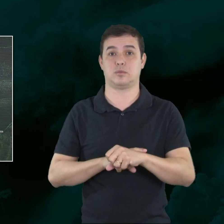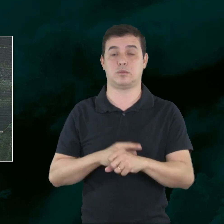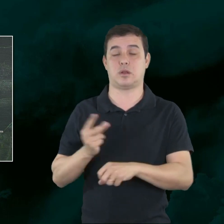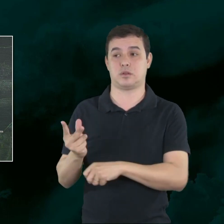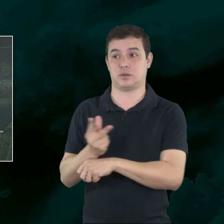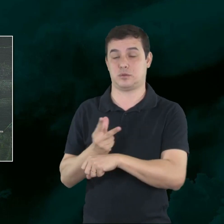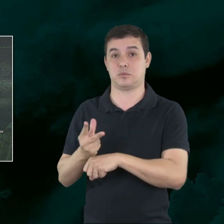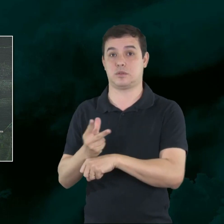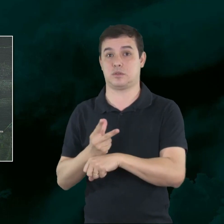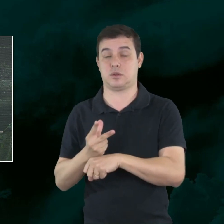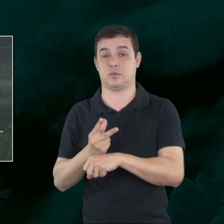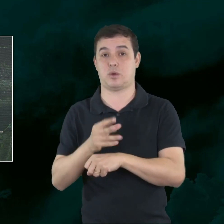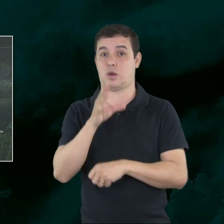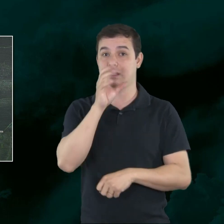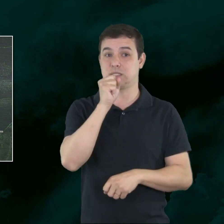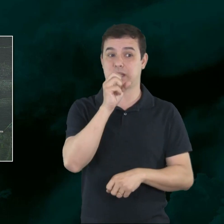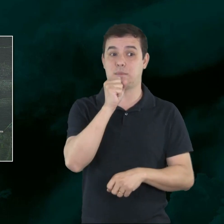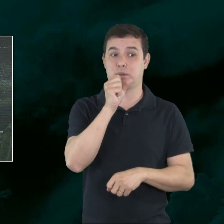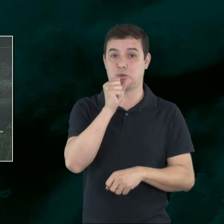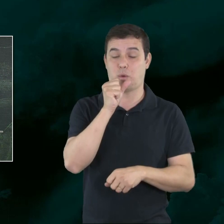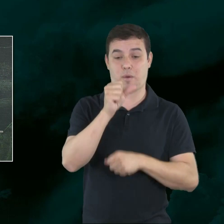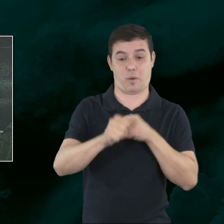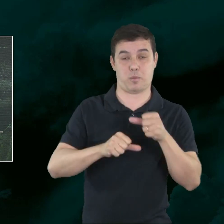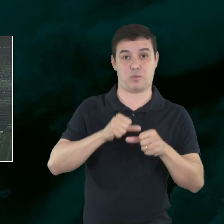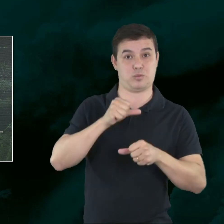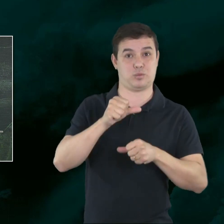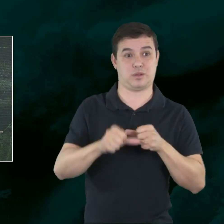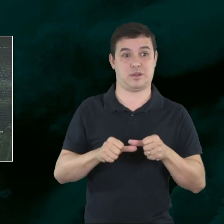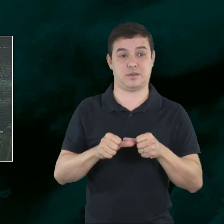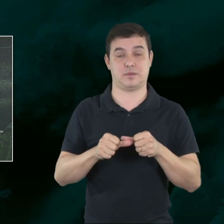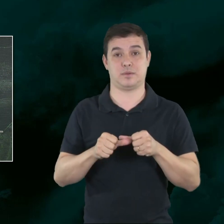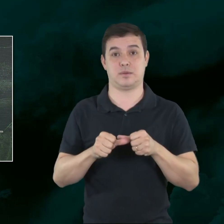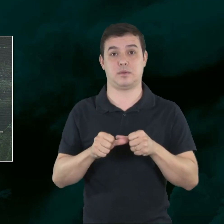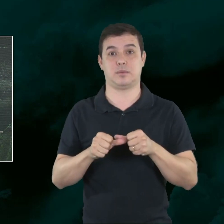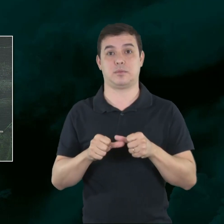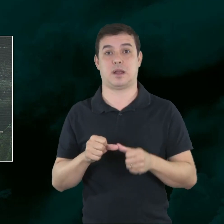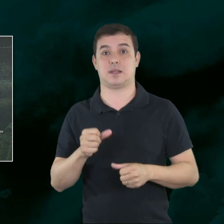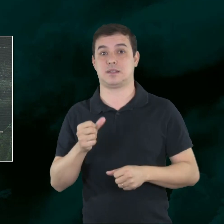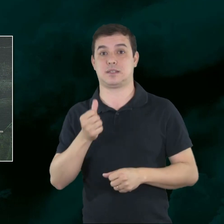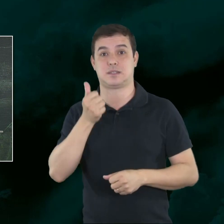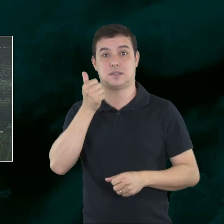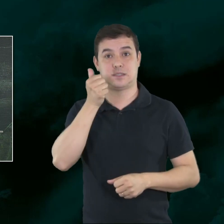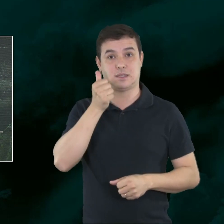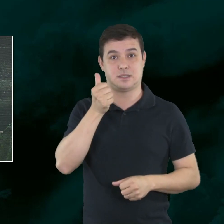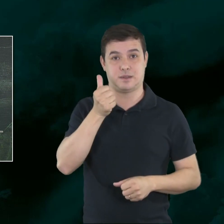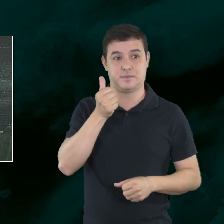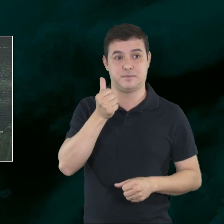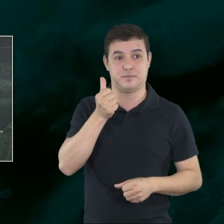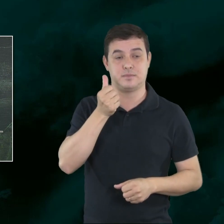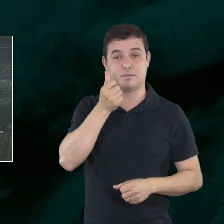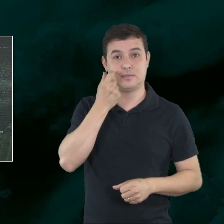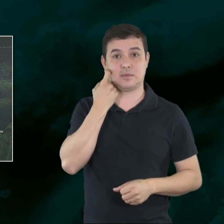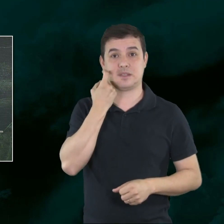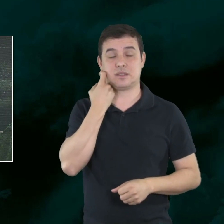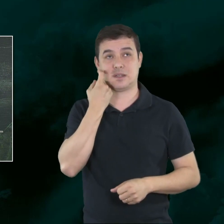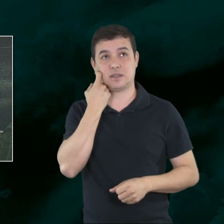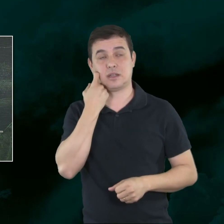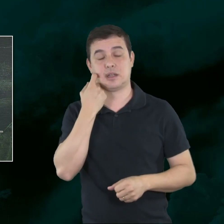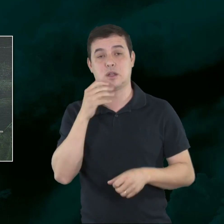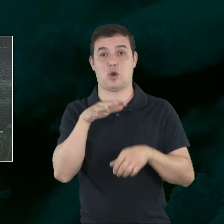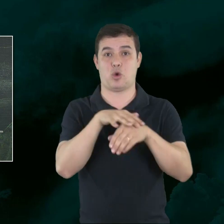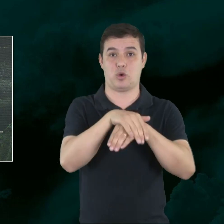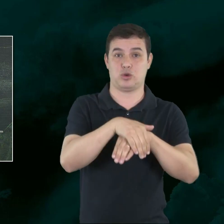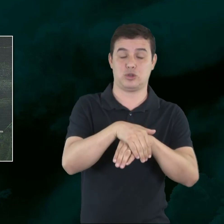A transmissão de sábado de noite será transferida para sexta-noite, e de domingo